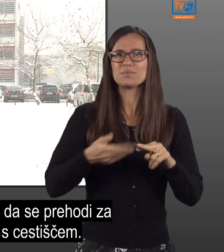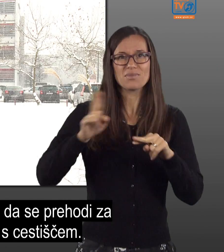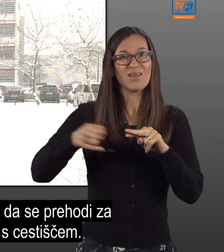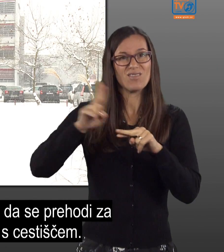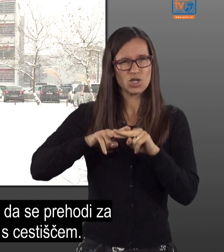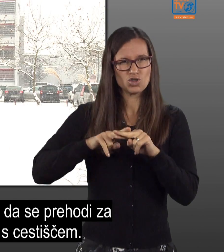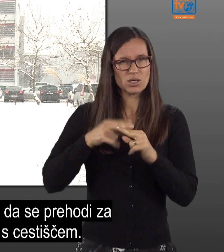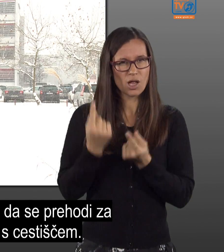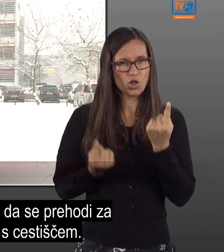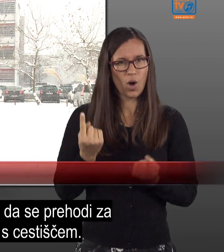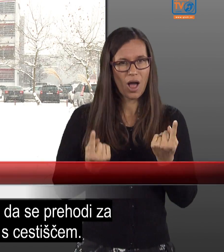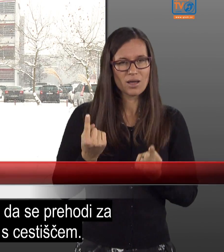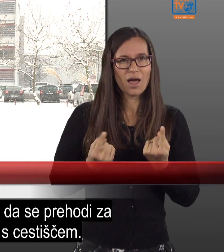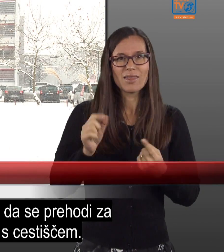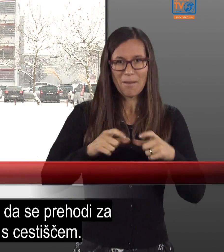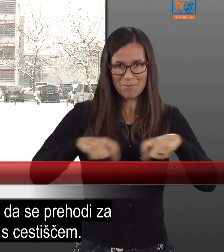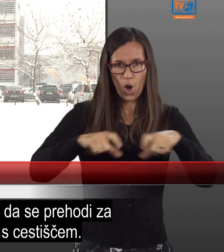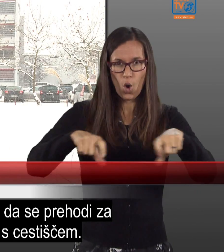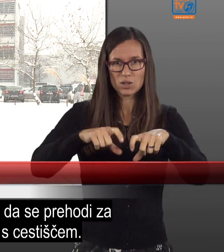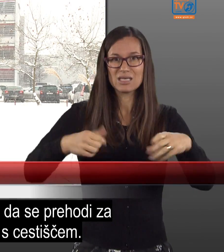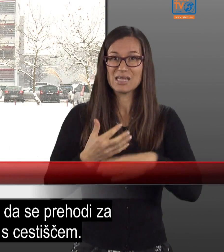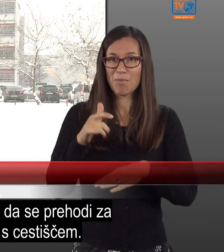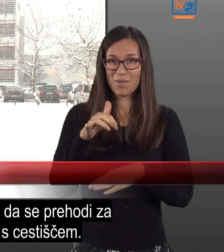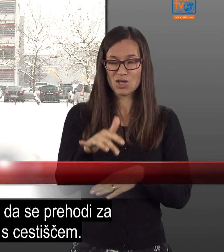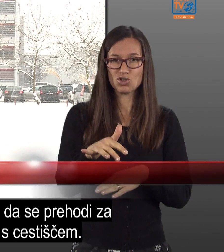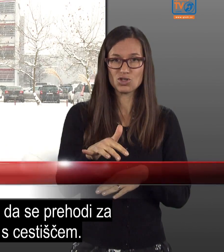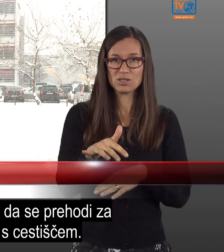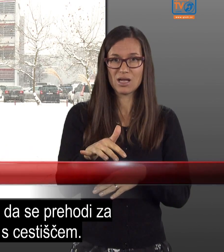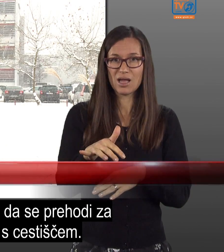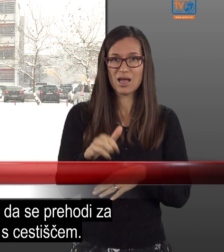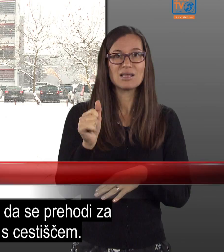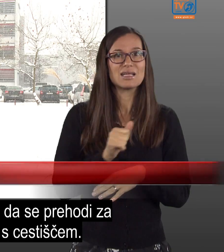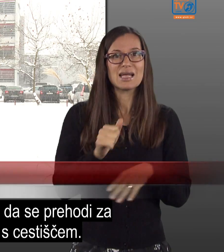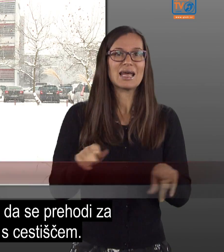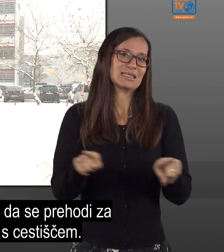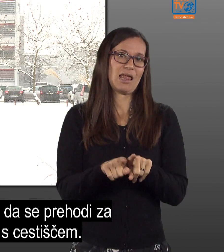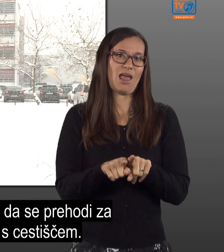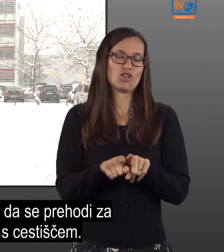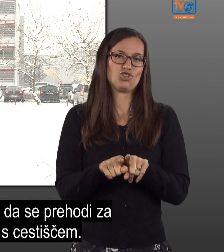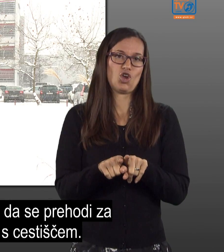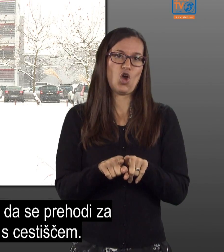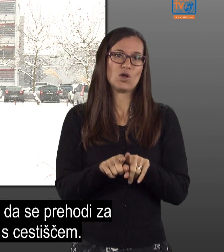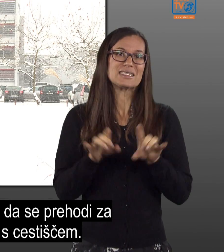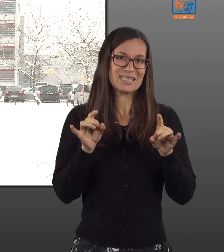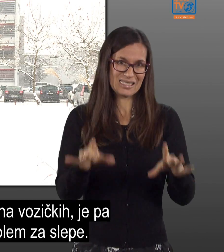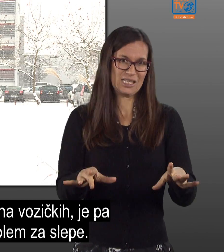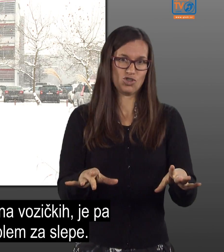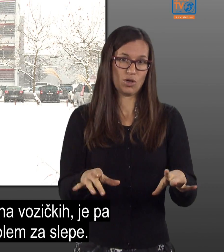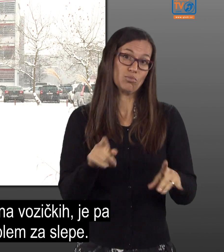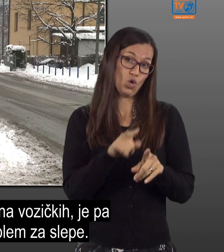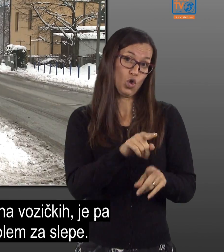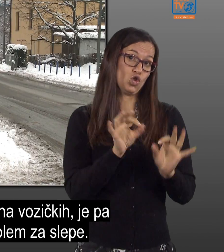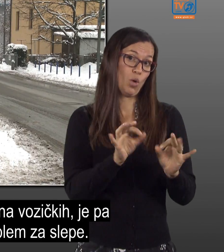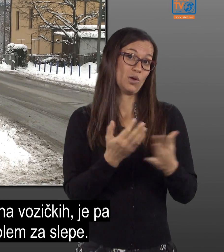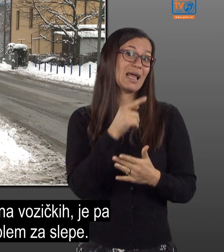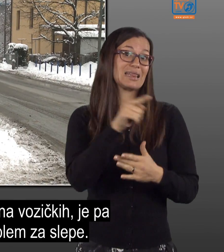Vedno večji trend je, da se prehodi za pešce, da se izenačijo s cestiščem. To je dobro za tiste